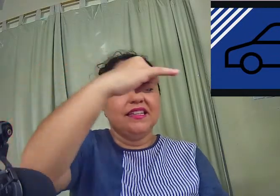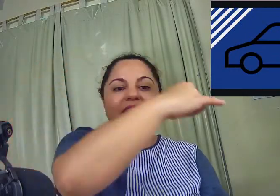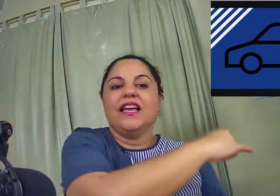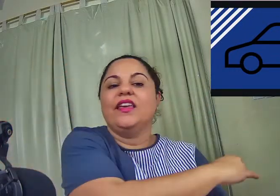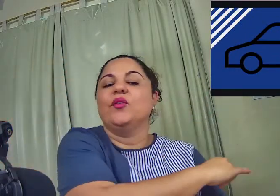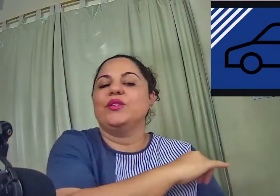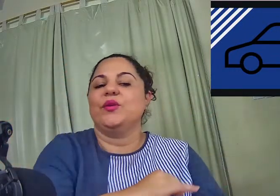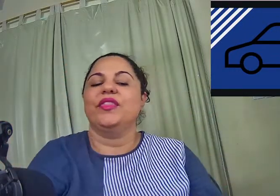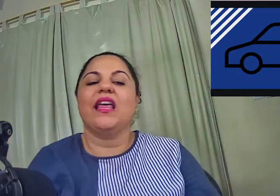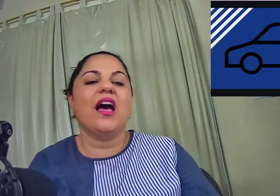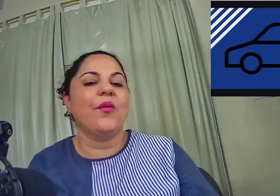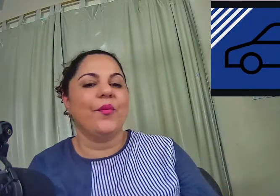em horizontal.